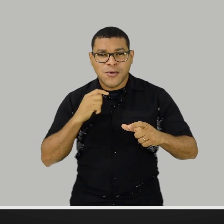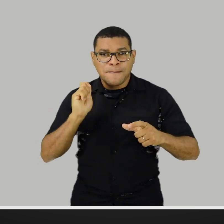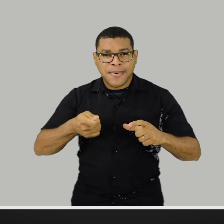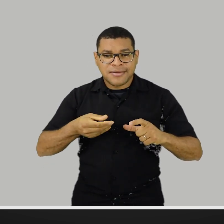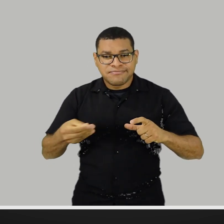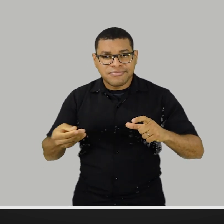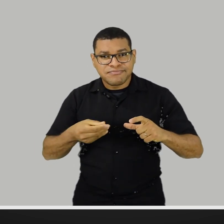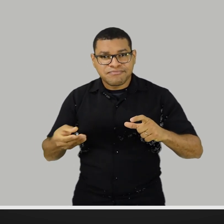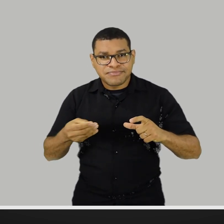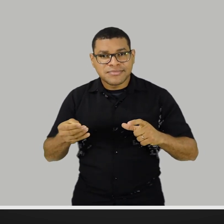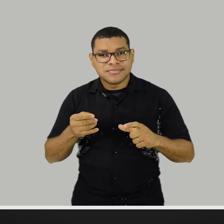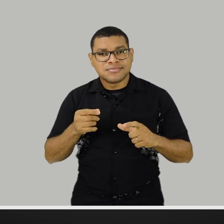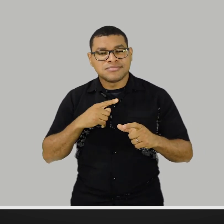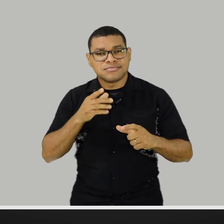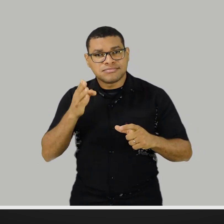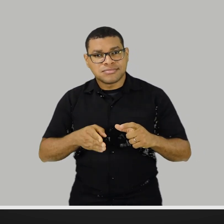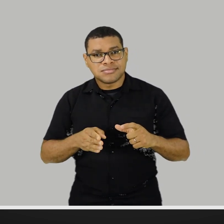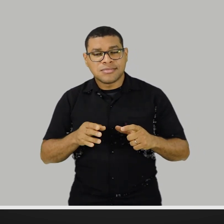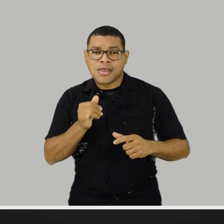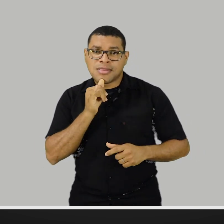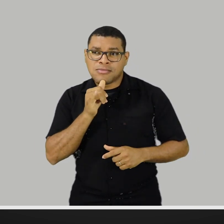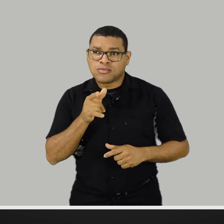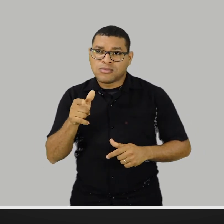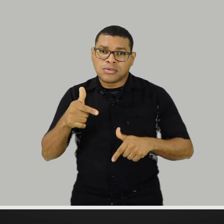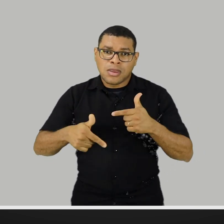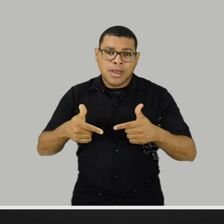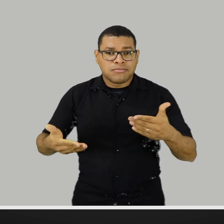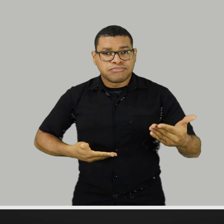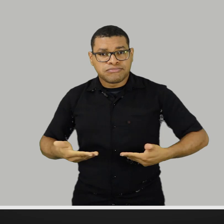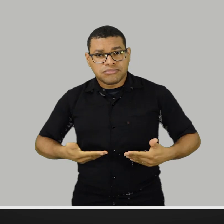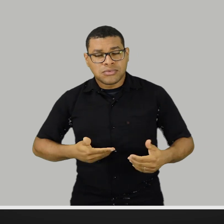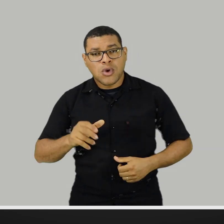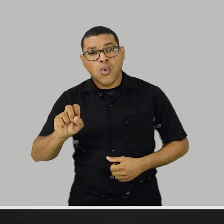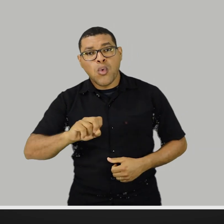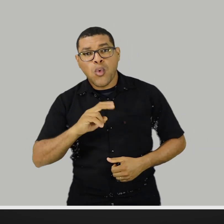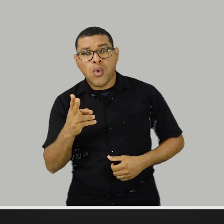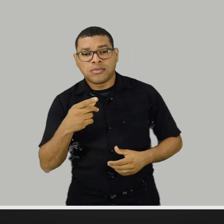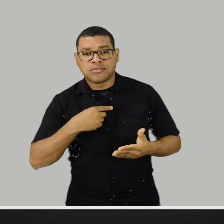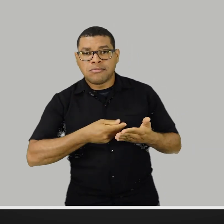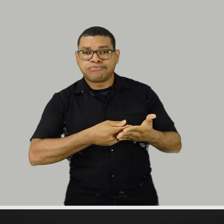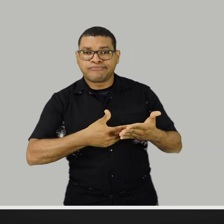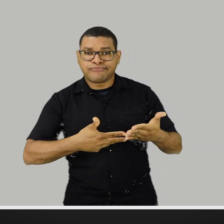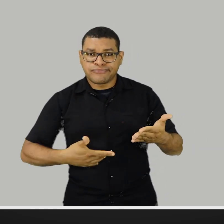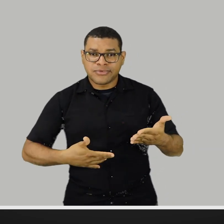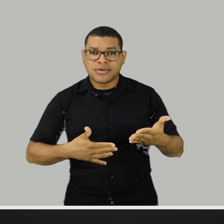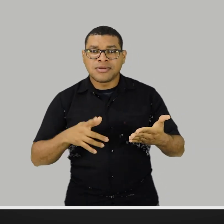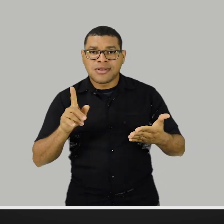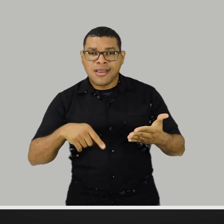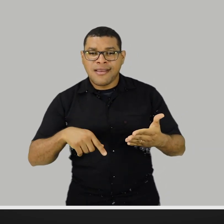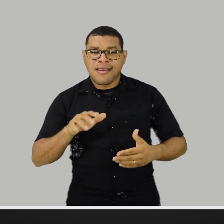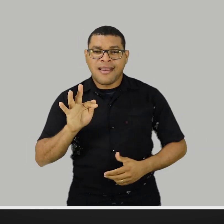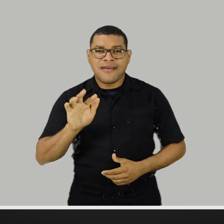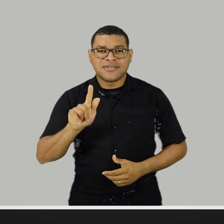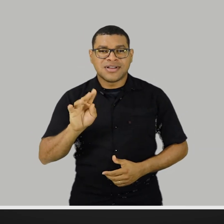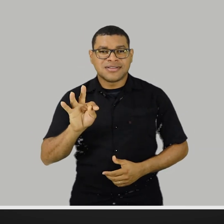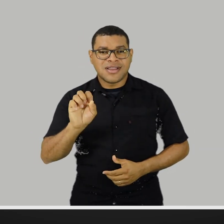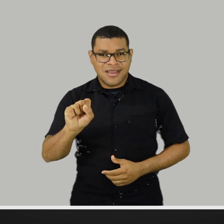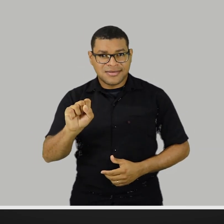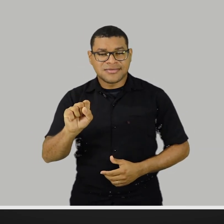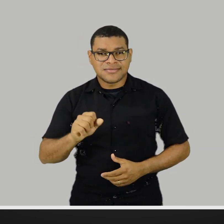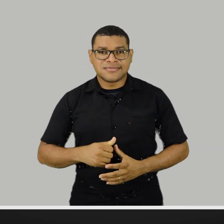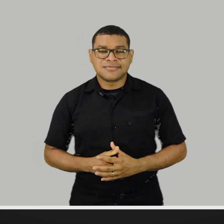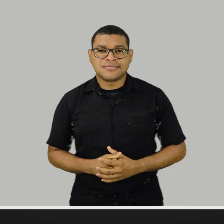empregada doméstica ou três extrato atualizado da conta vinculada do trabalhador no FGTS